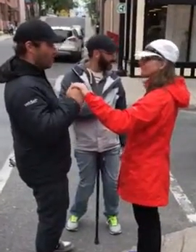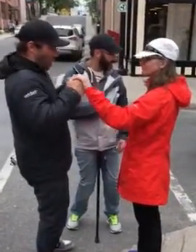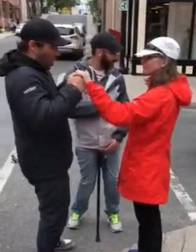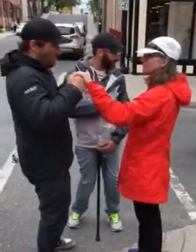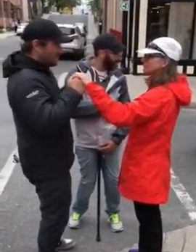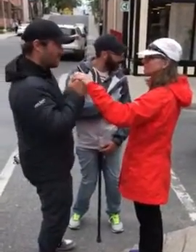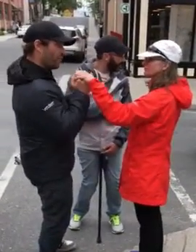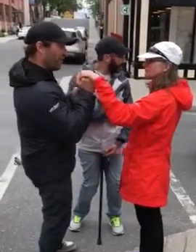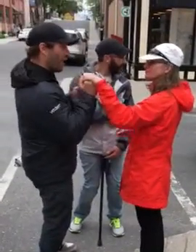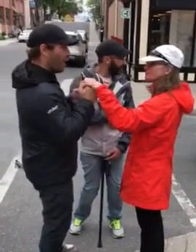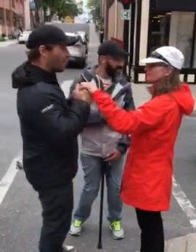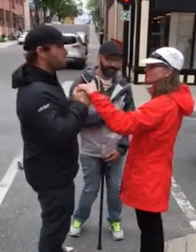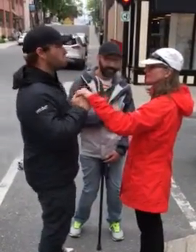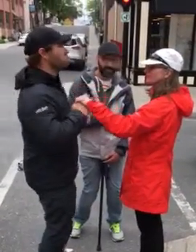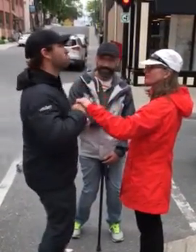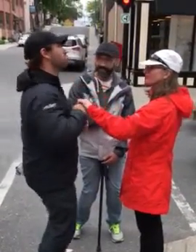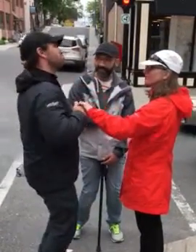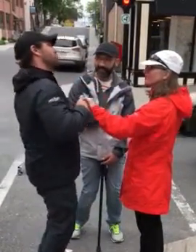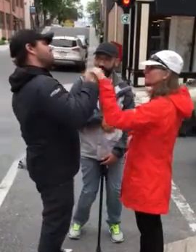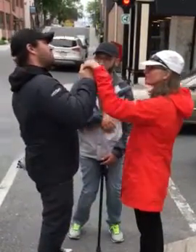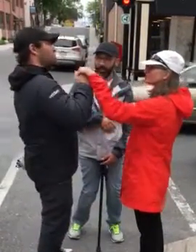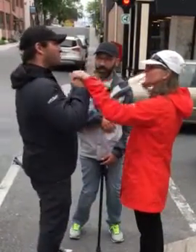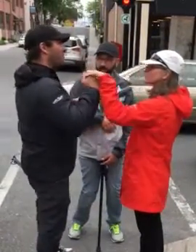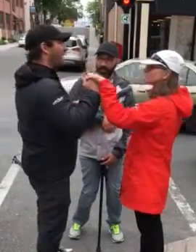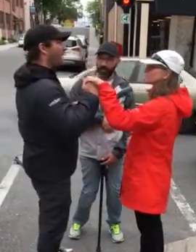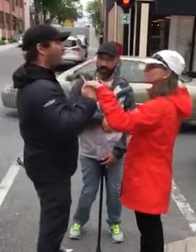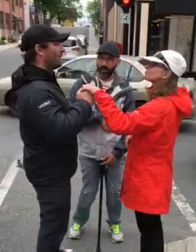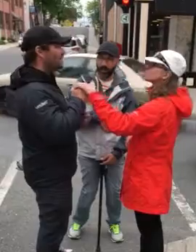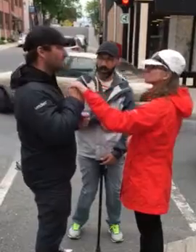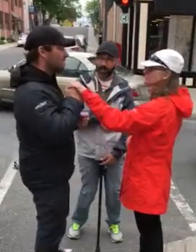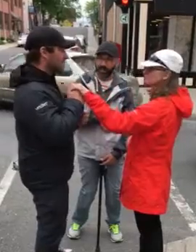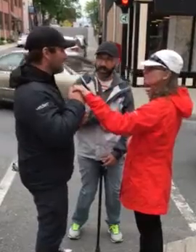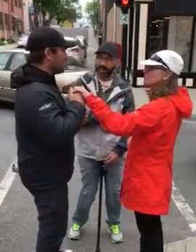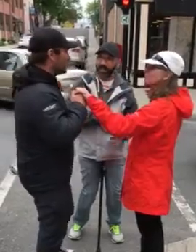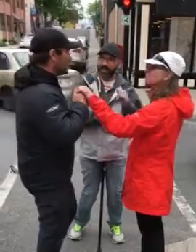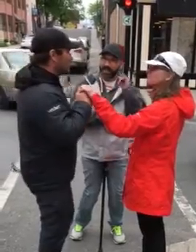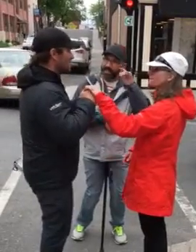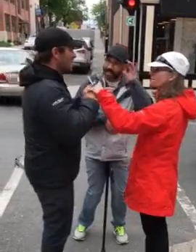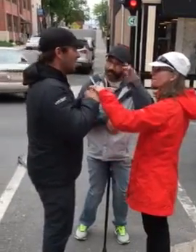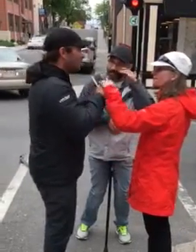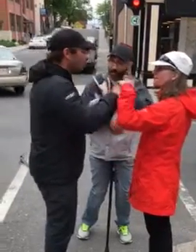harnais, un petit peu fort, plus fort. Sans toi,